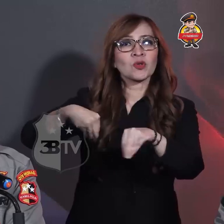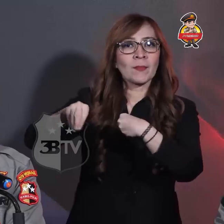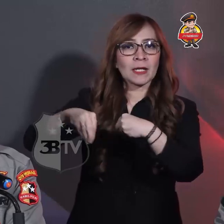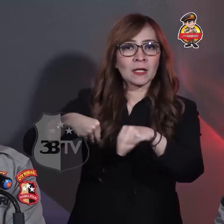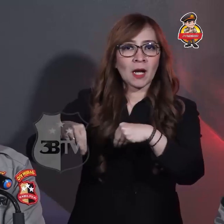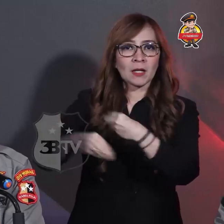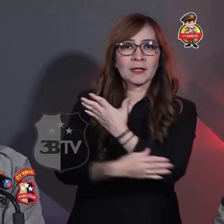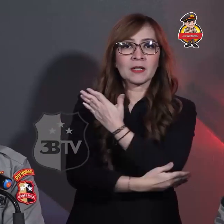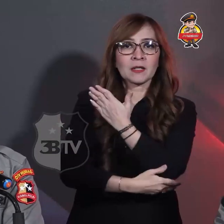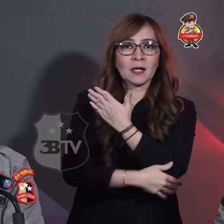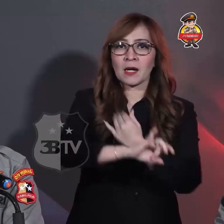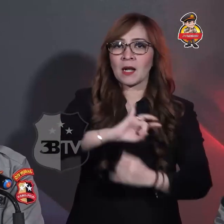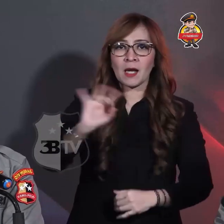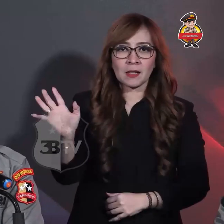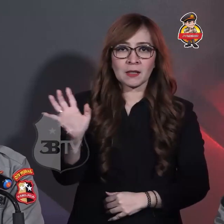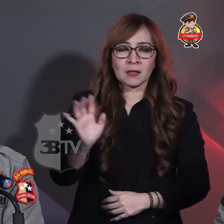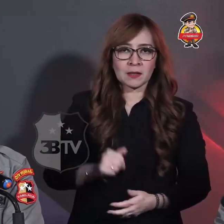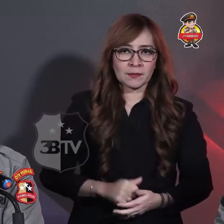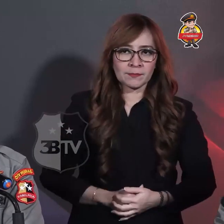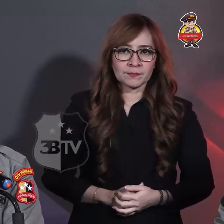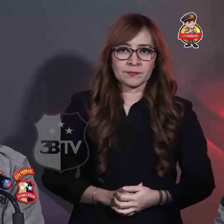ke negara yang lain.